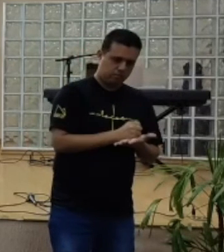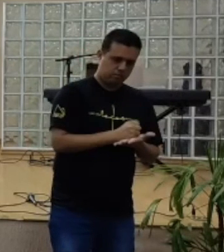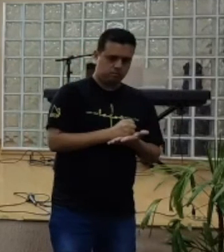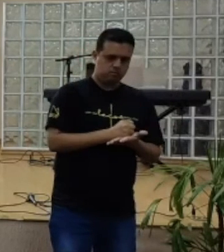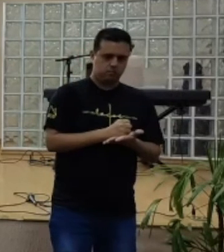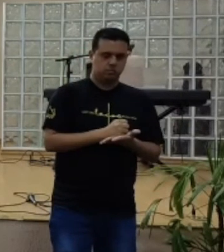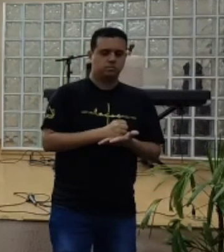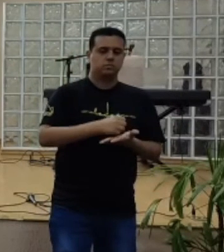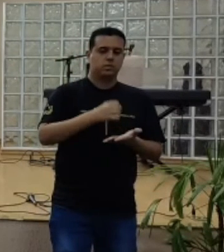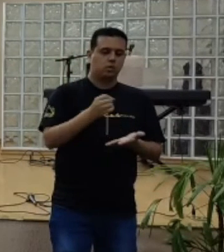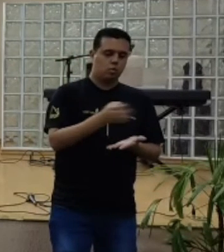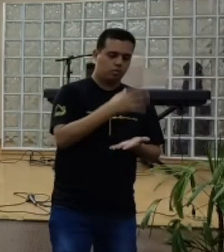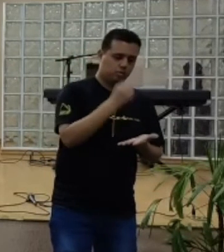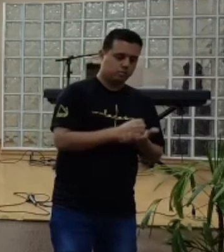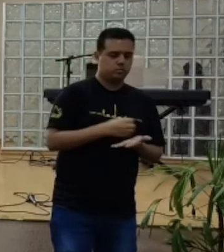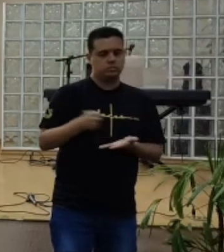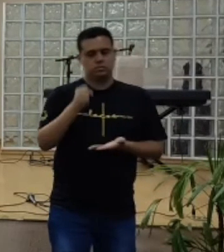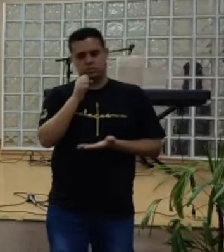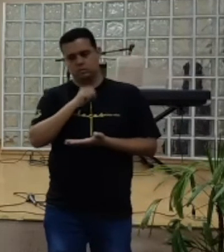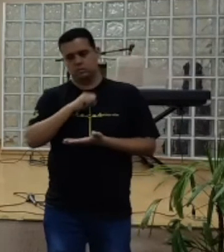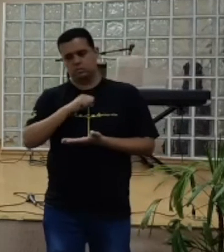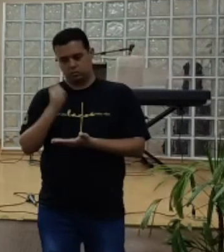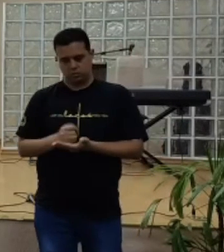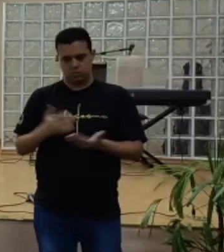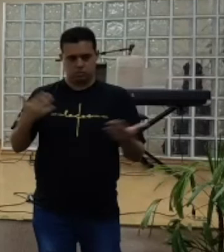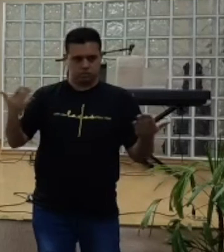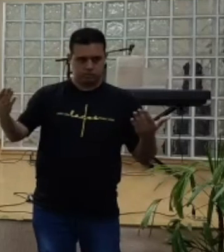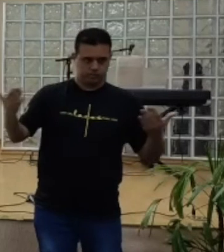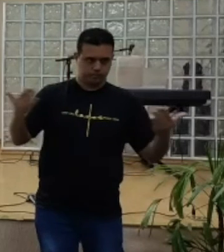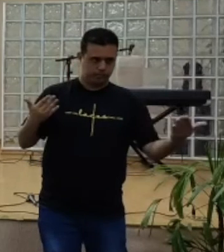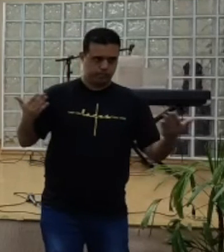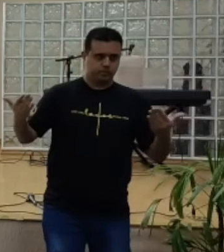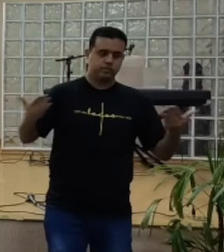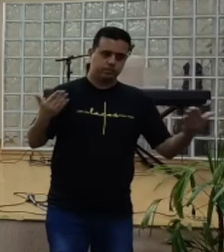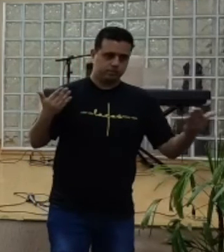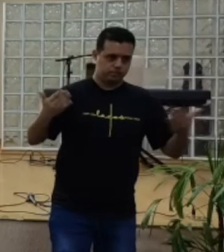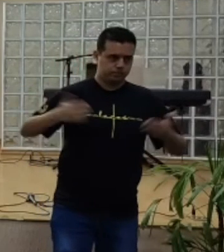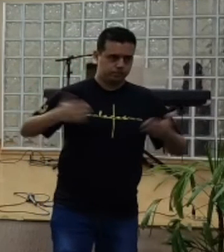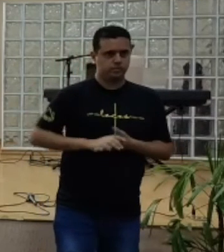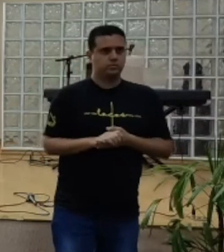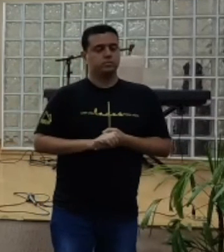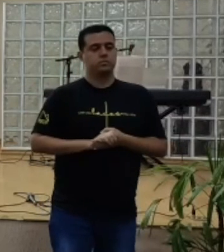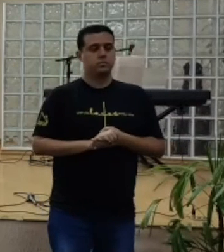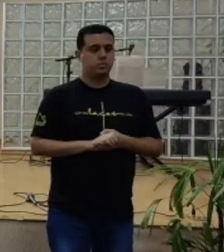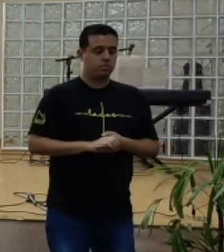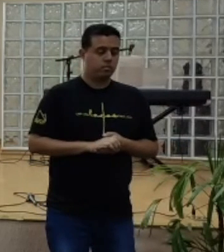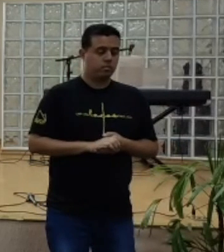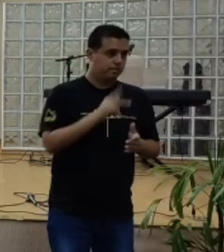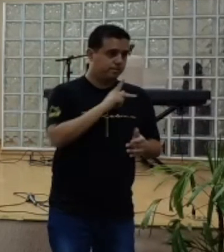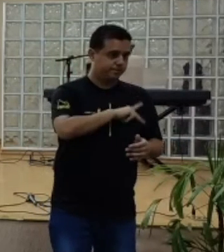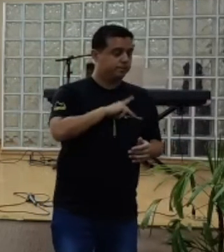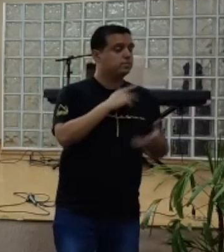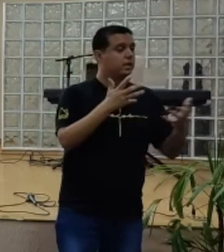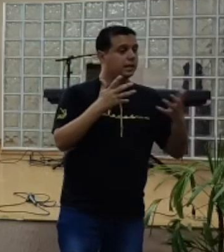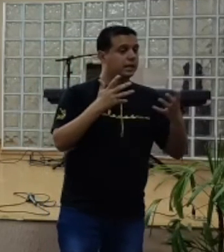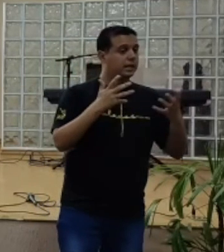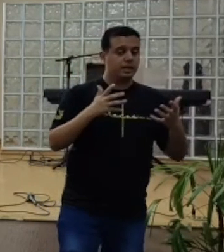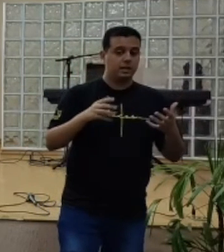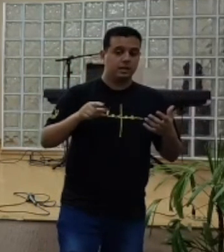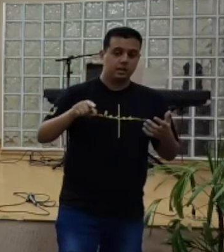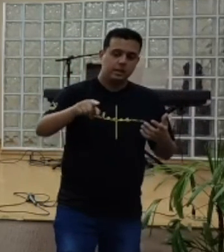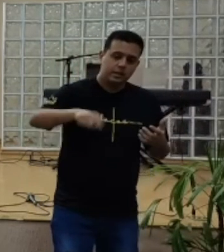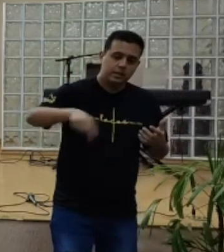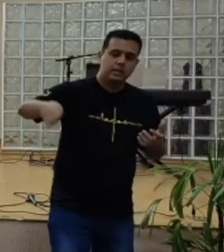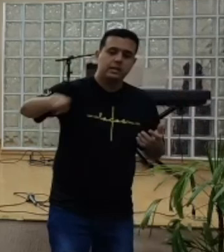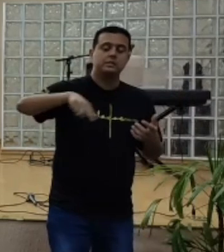em Cristo Jesus. Ele faz um comparativo. Ele quer que aqueles crentes olhem para essas 2